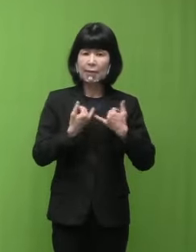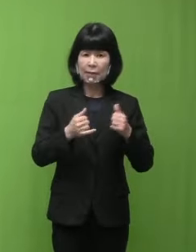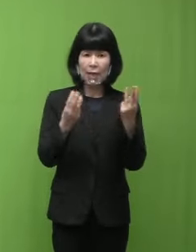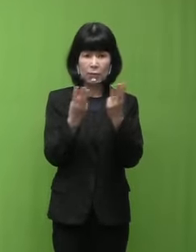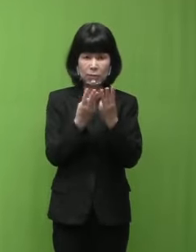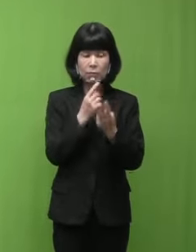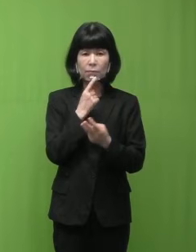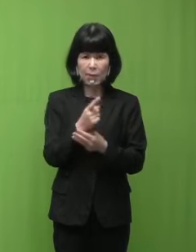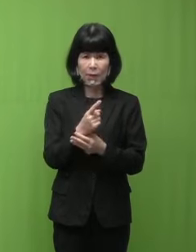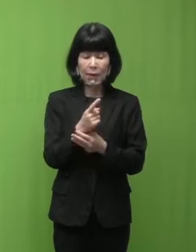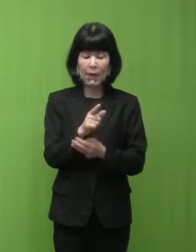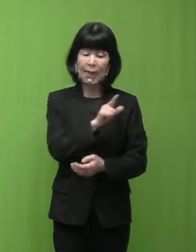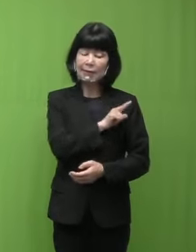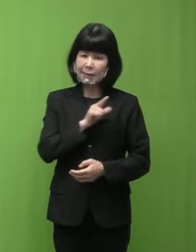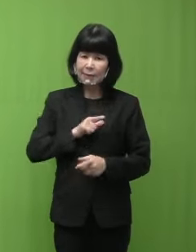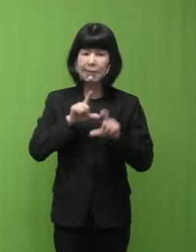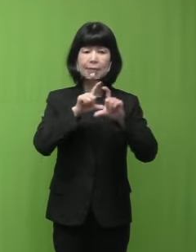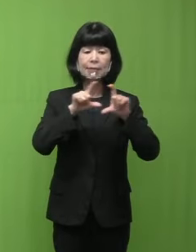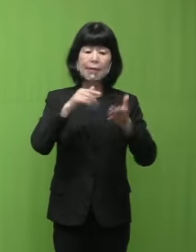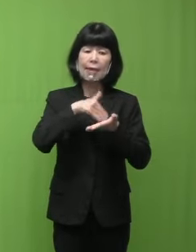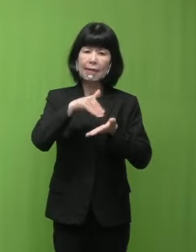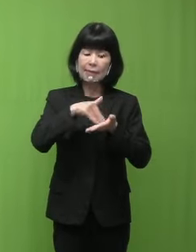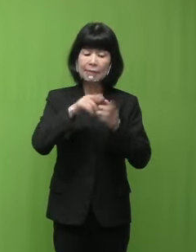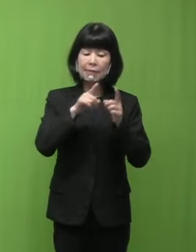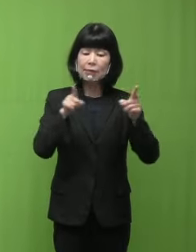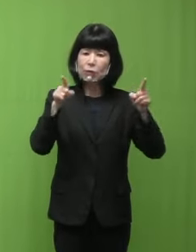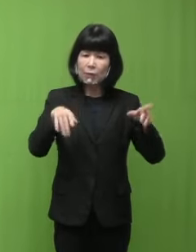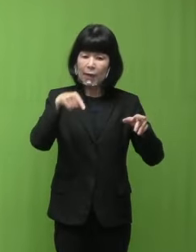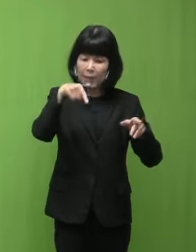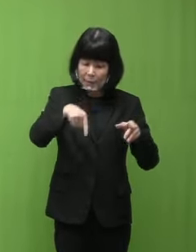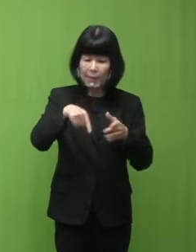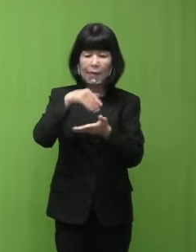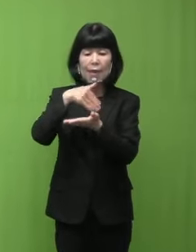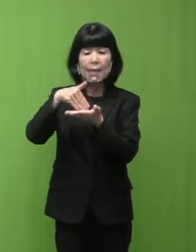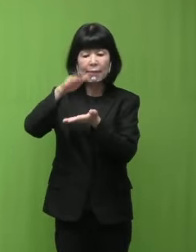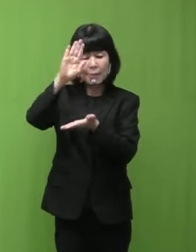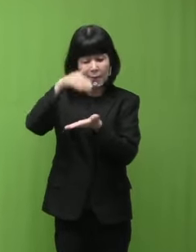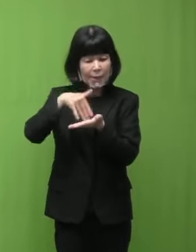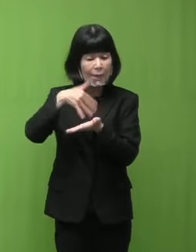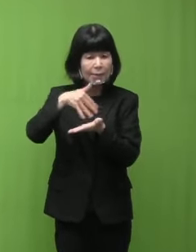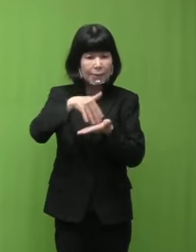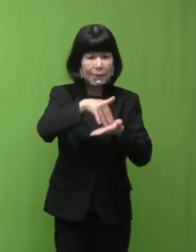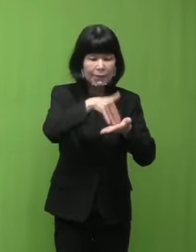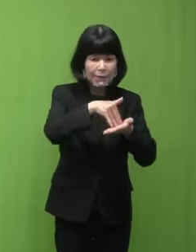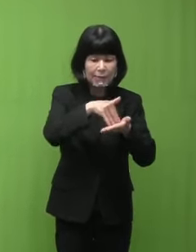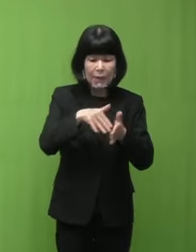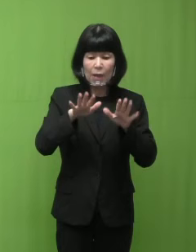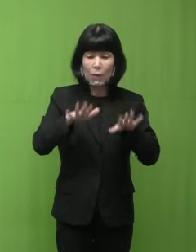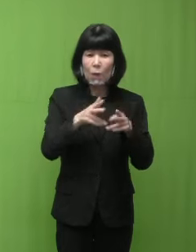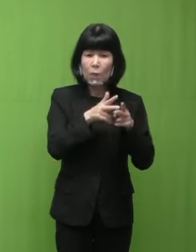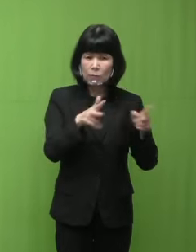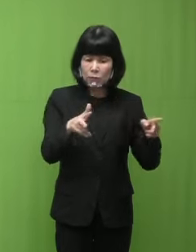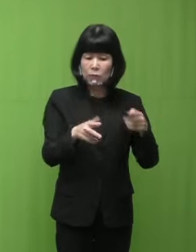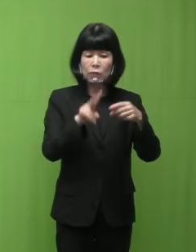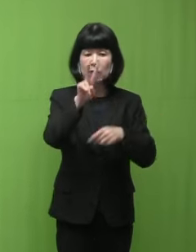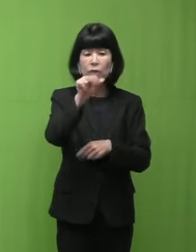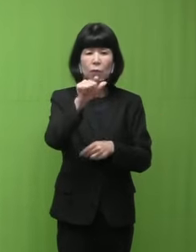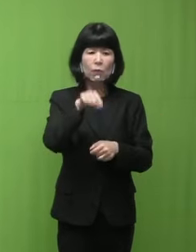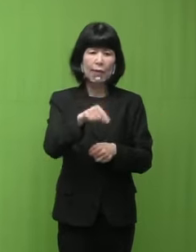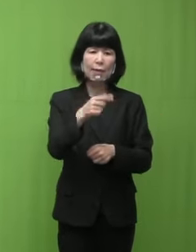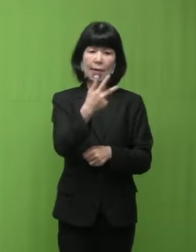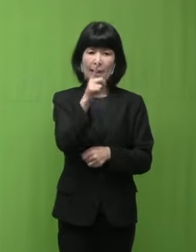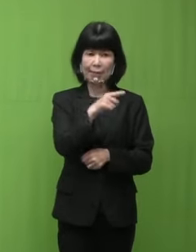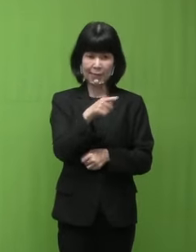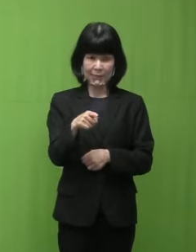てはこれが1日平均にこの1週間の維持平均ずっと来てましてa 今週25.72と